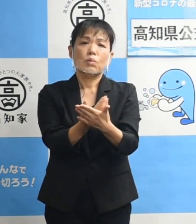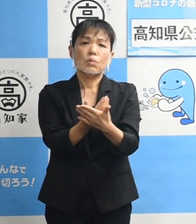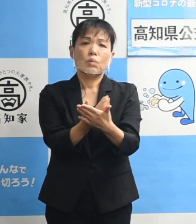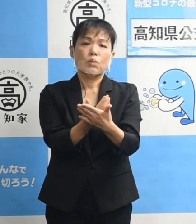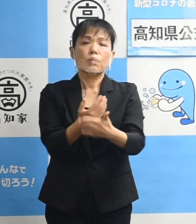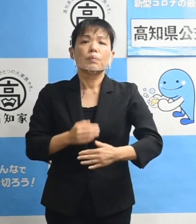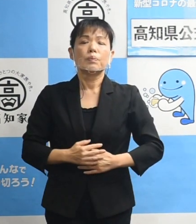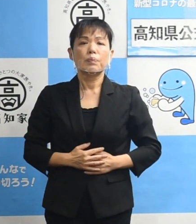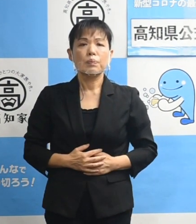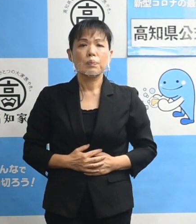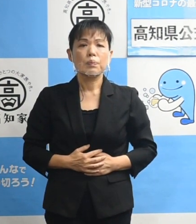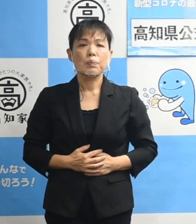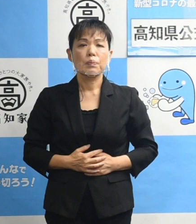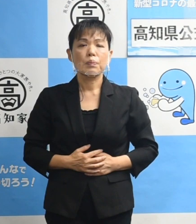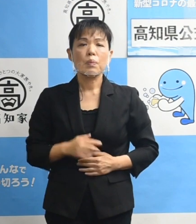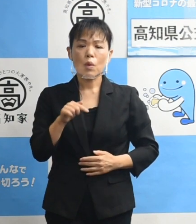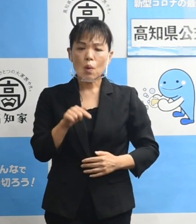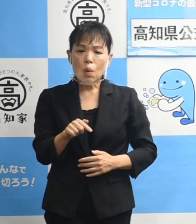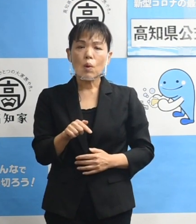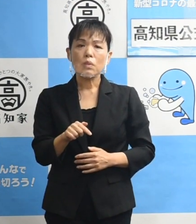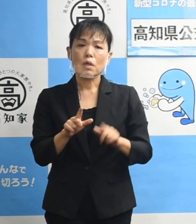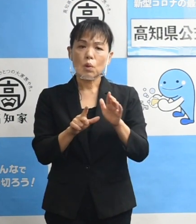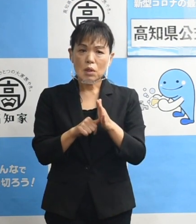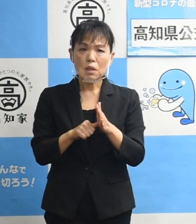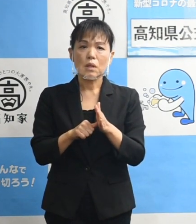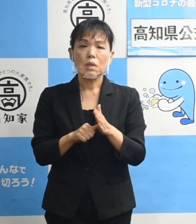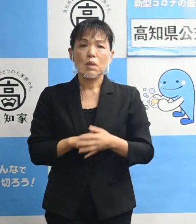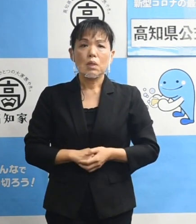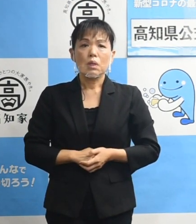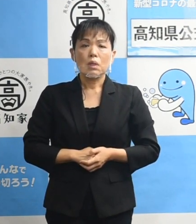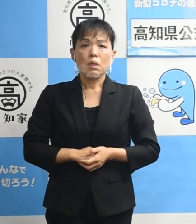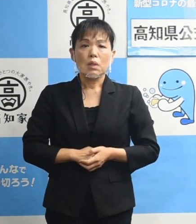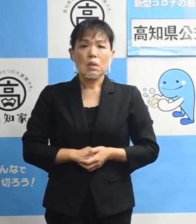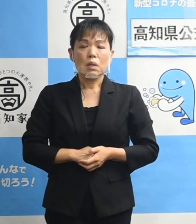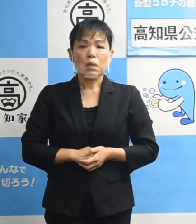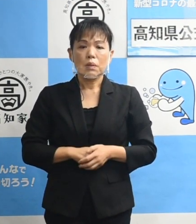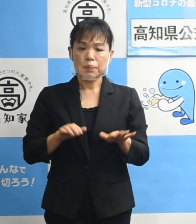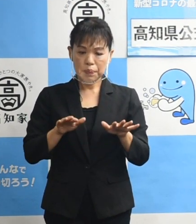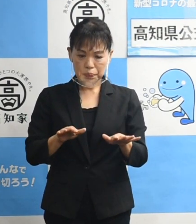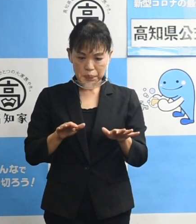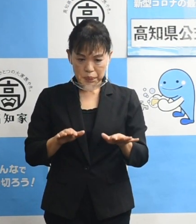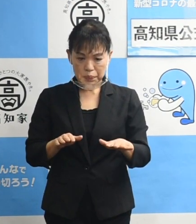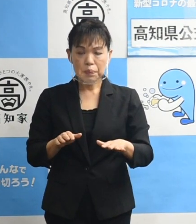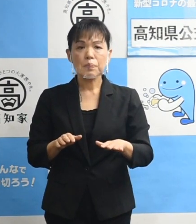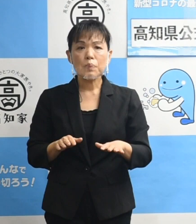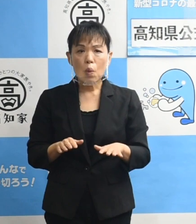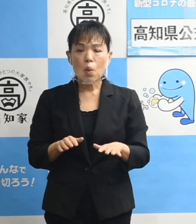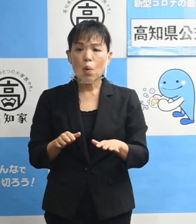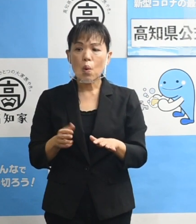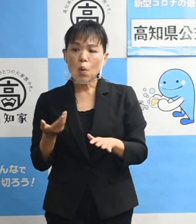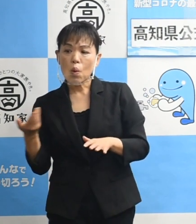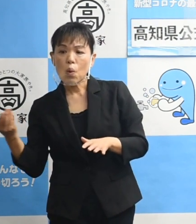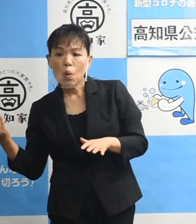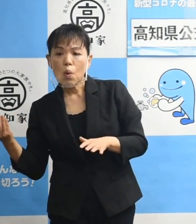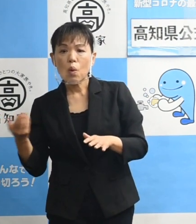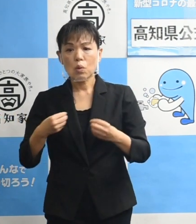えております。こうした中でございますけれども、なお本日、ないしここ数日のですね、